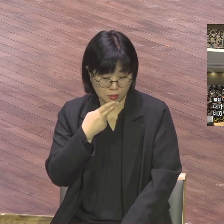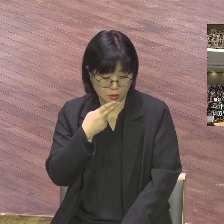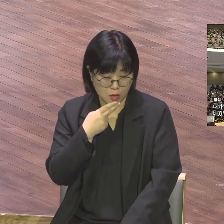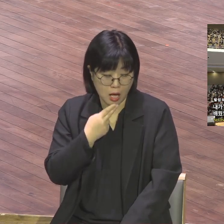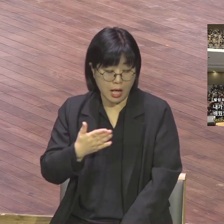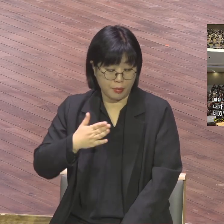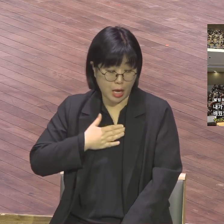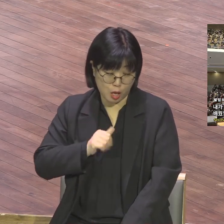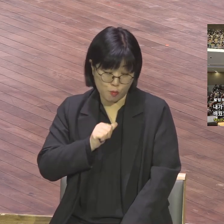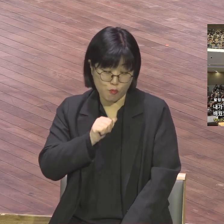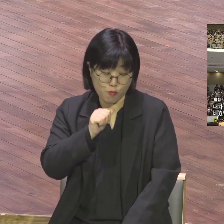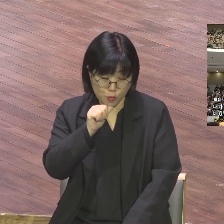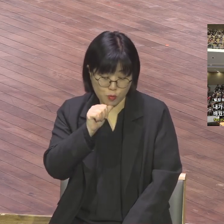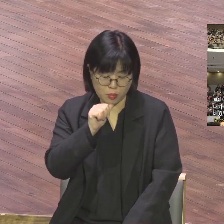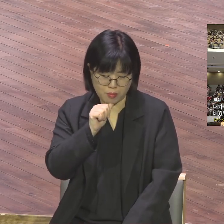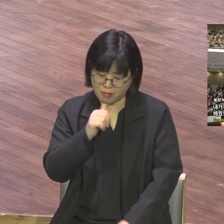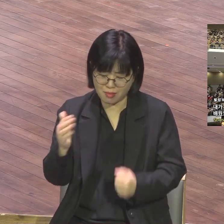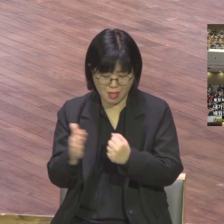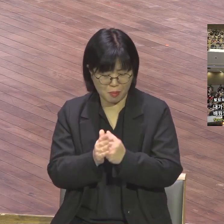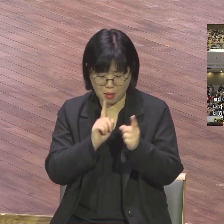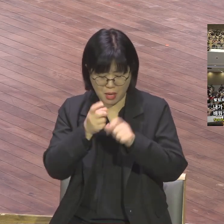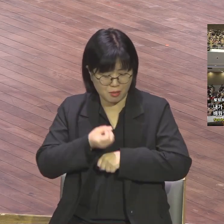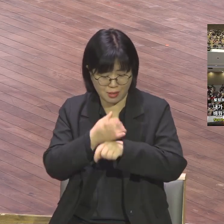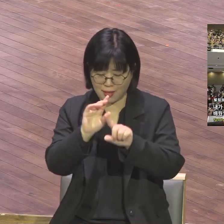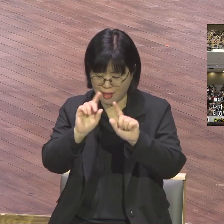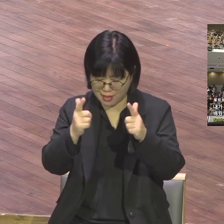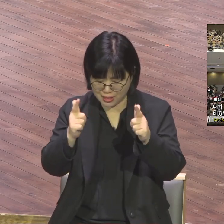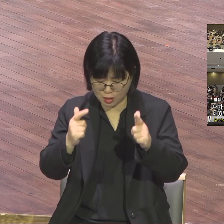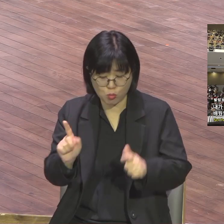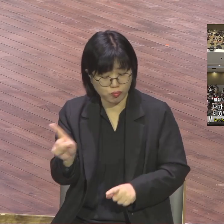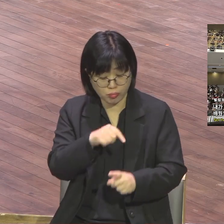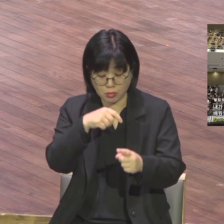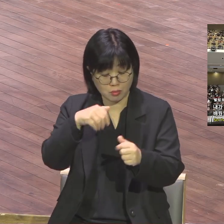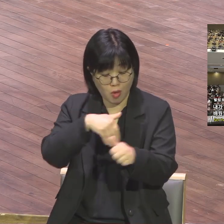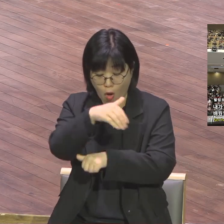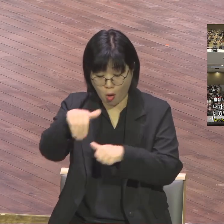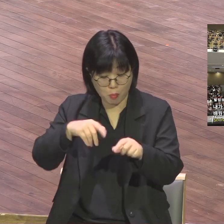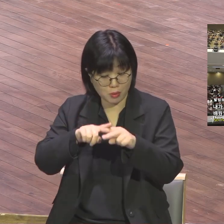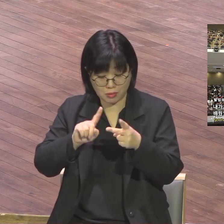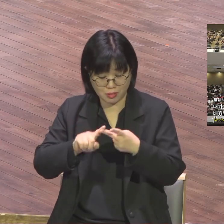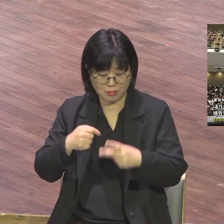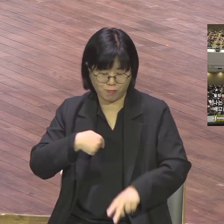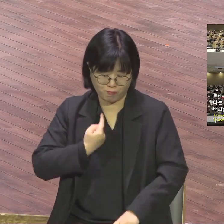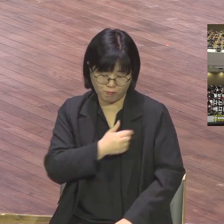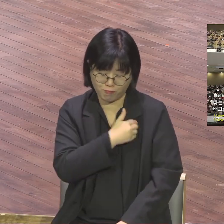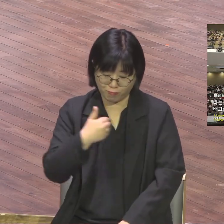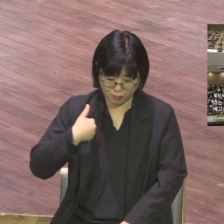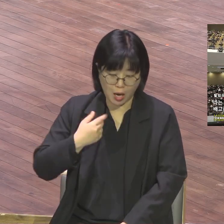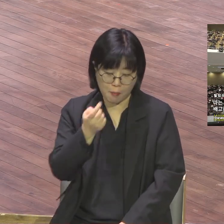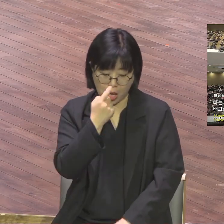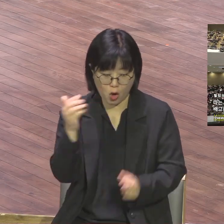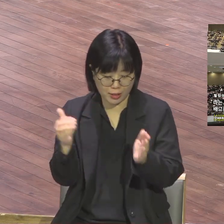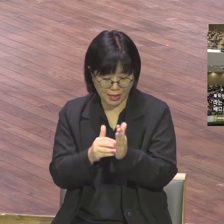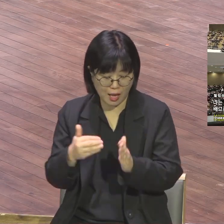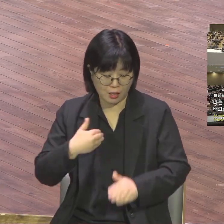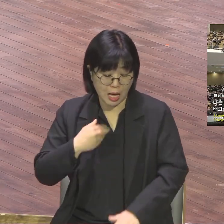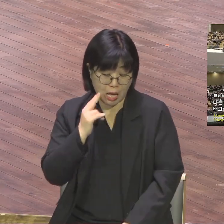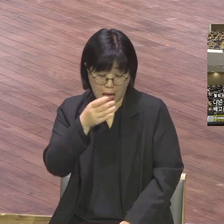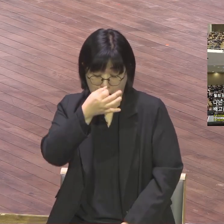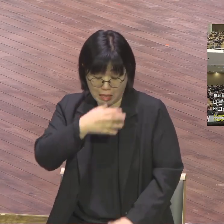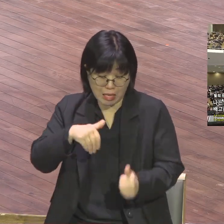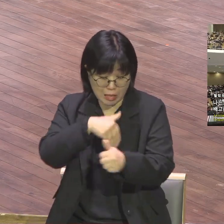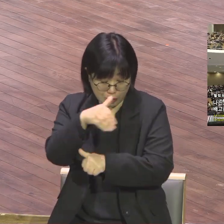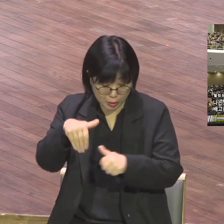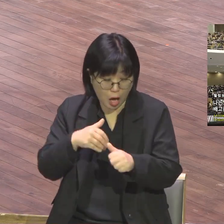없었느니라. 내가 궁핍함으로 말하는 것이 아니니라. 어떠한 형편이든지 나는 자족하기를 배웠노니 나는 비천에 처할